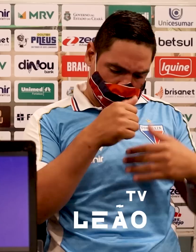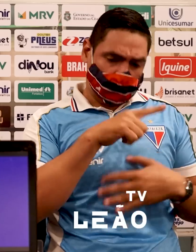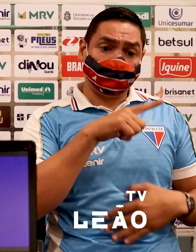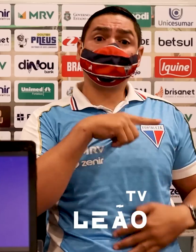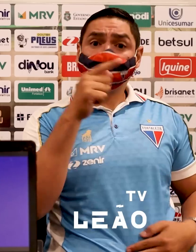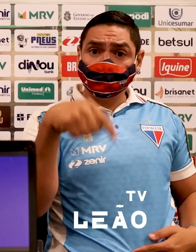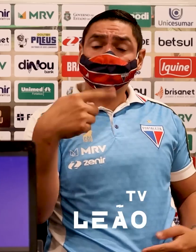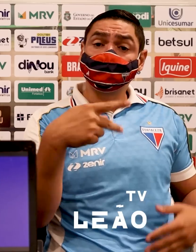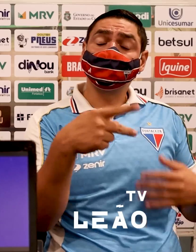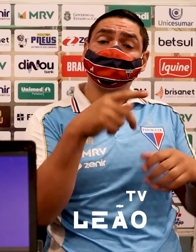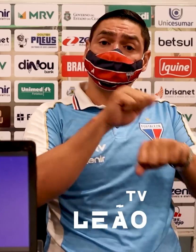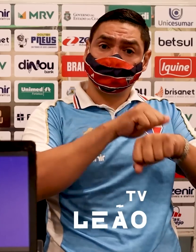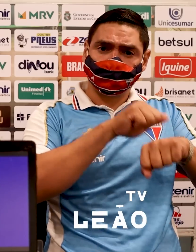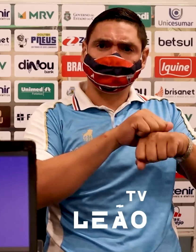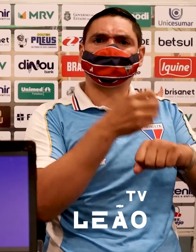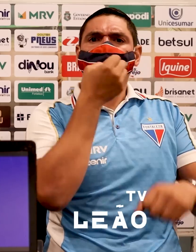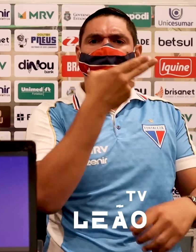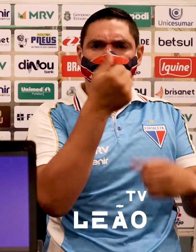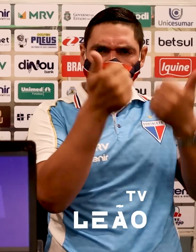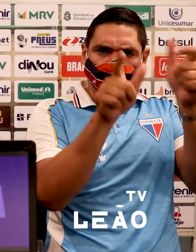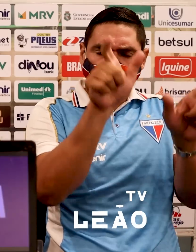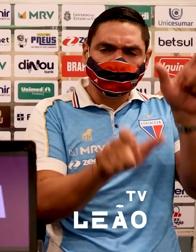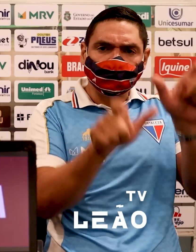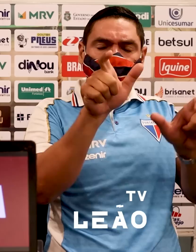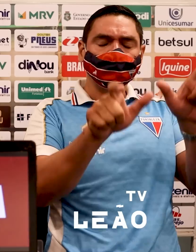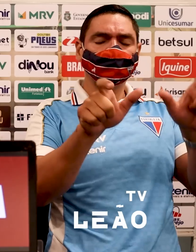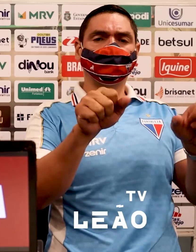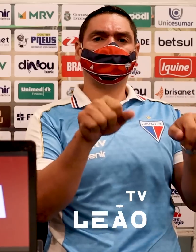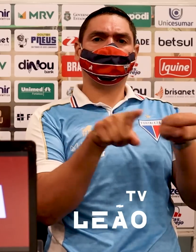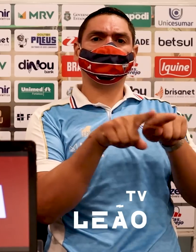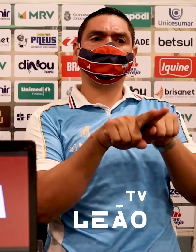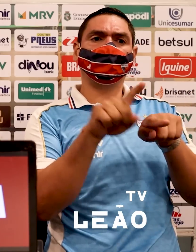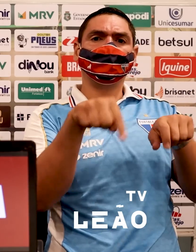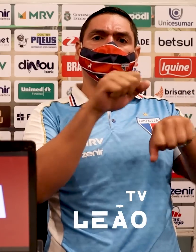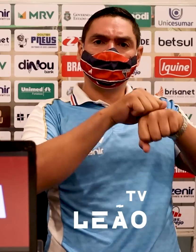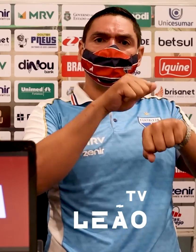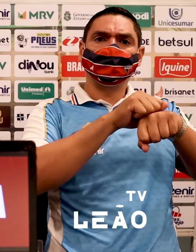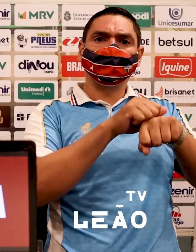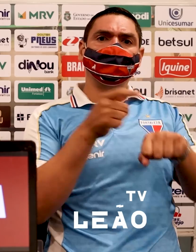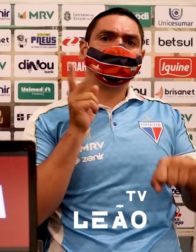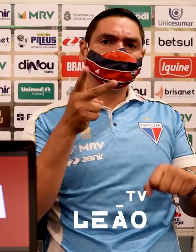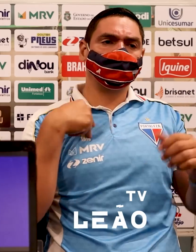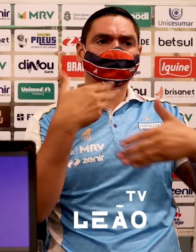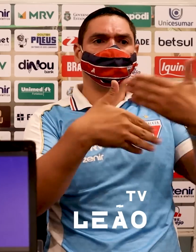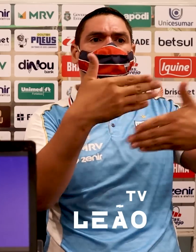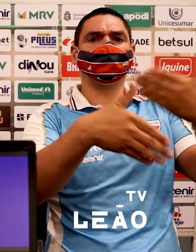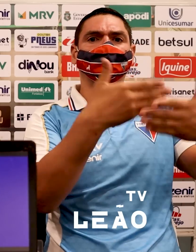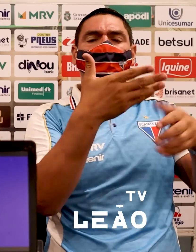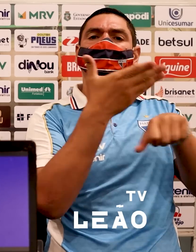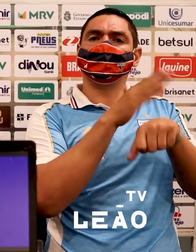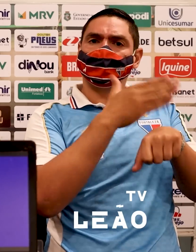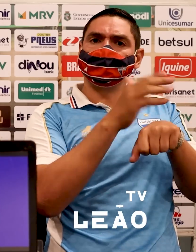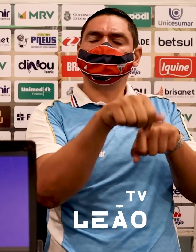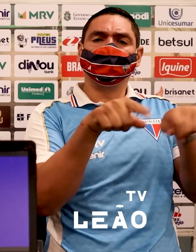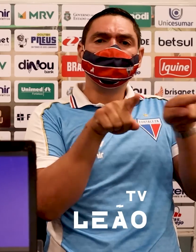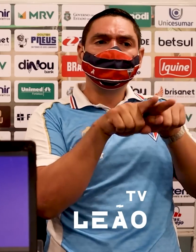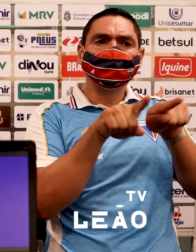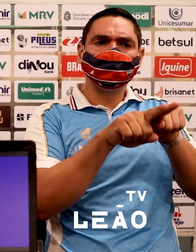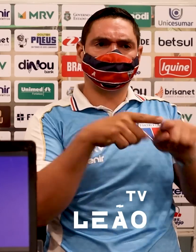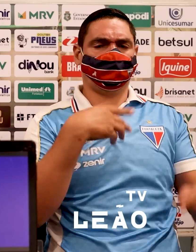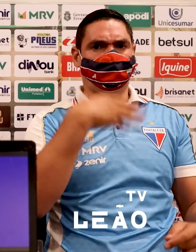Fortaleza trabalha bem, tem bons jogadores e Fortaleza seguirá trabajando seriamente